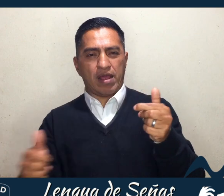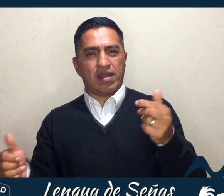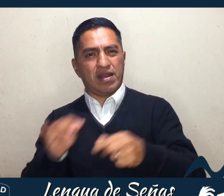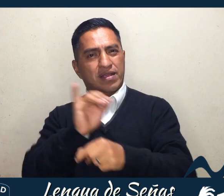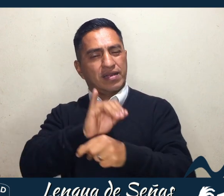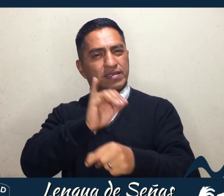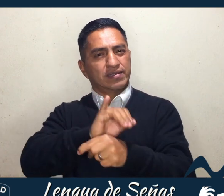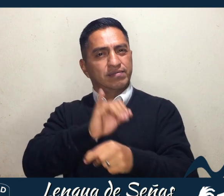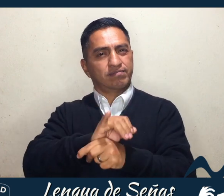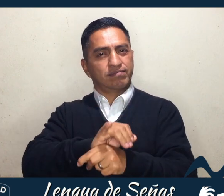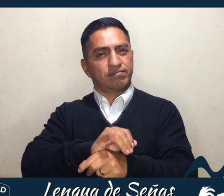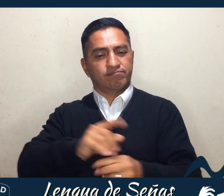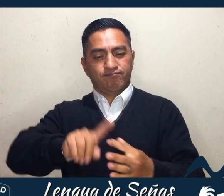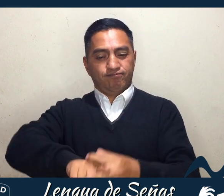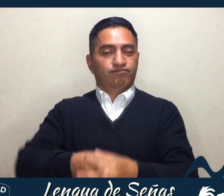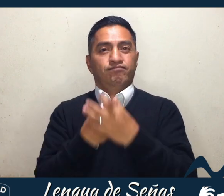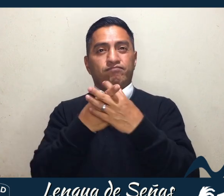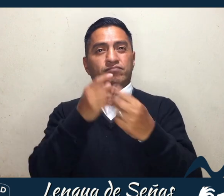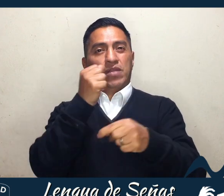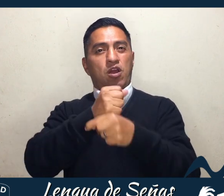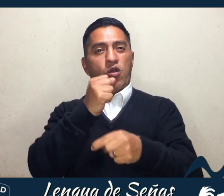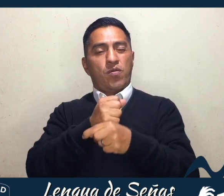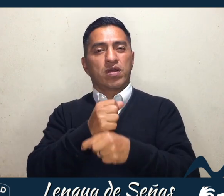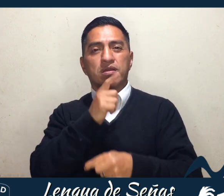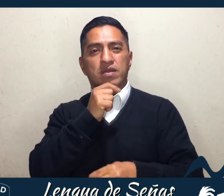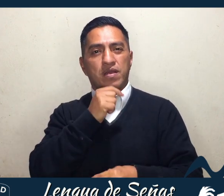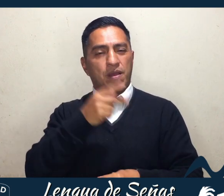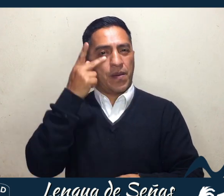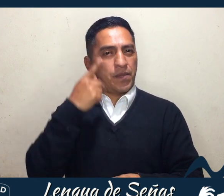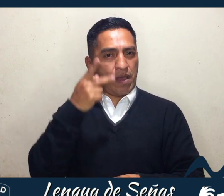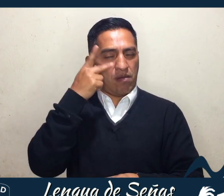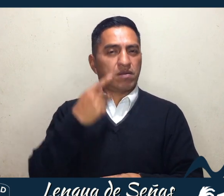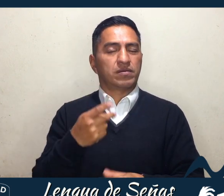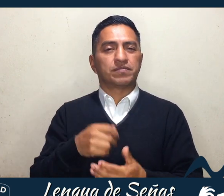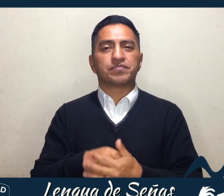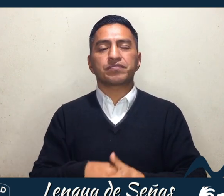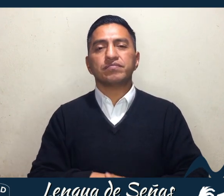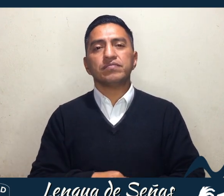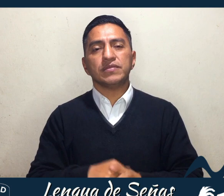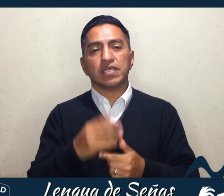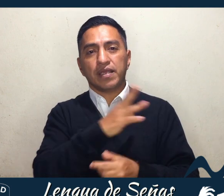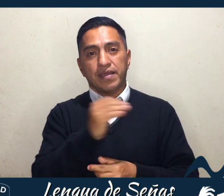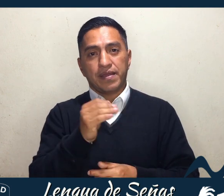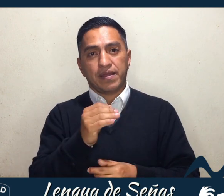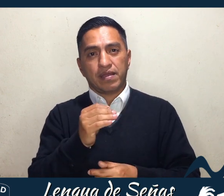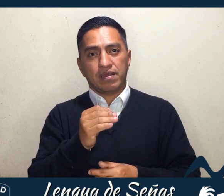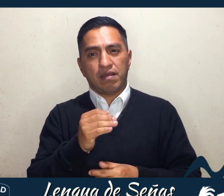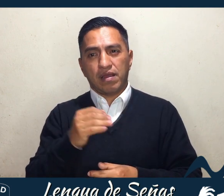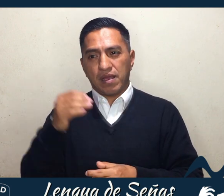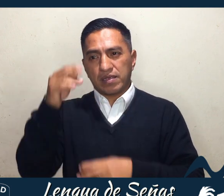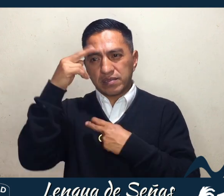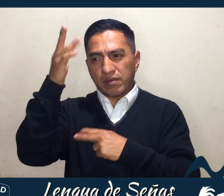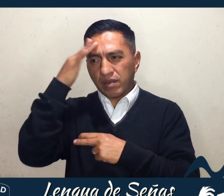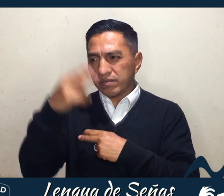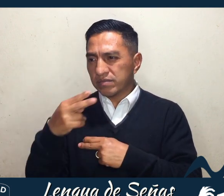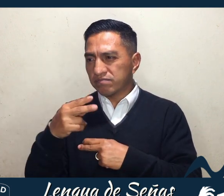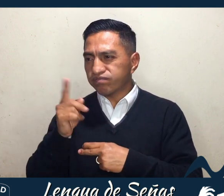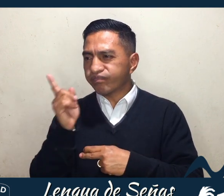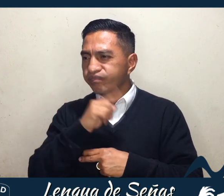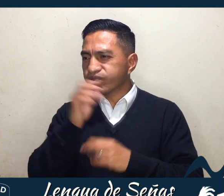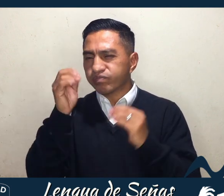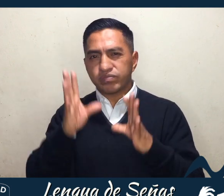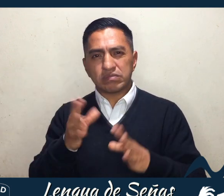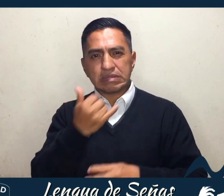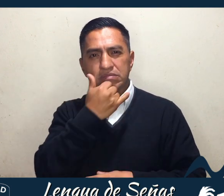quien había iniciado la obra ahí en Corinto, en este caso Pablo. Y Pablo, en el capítulo